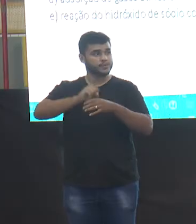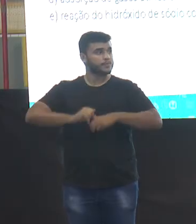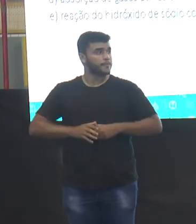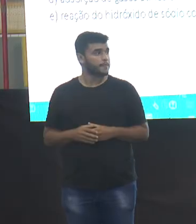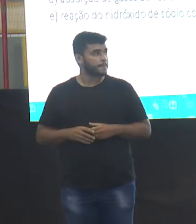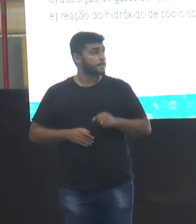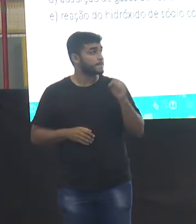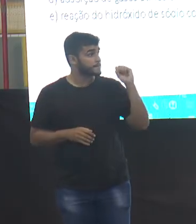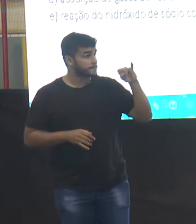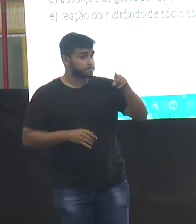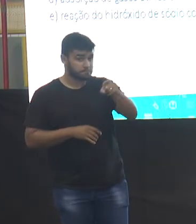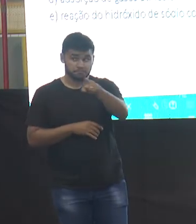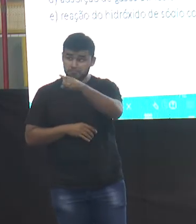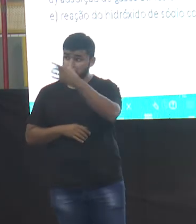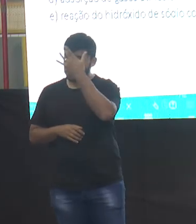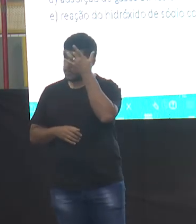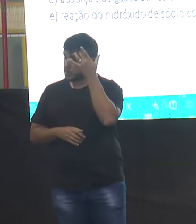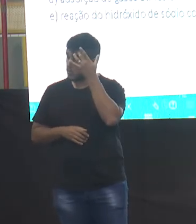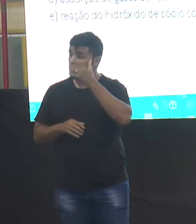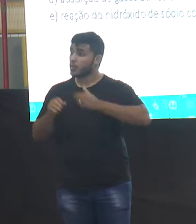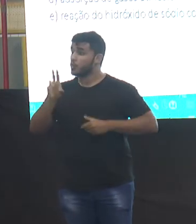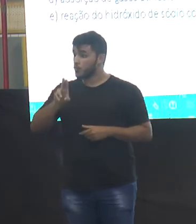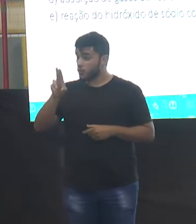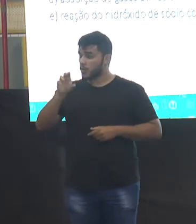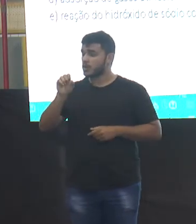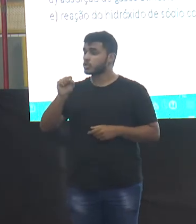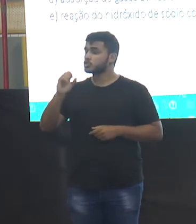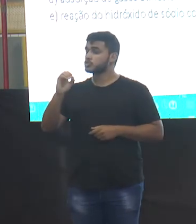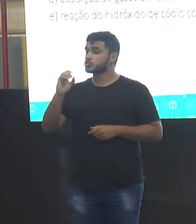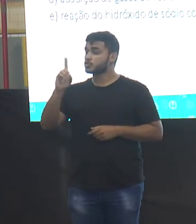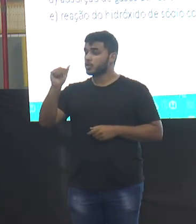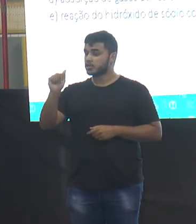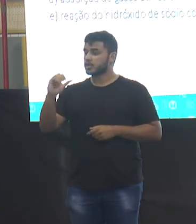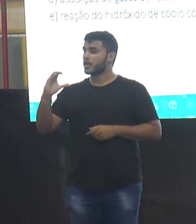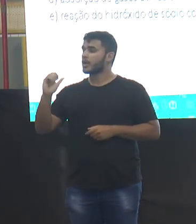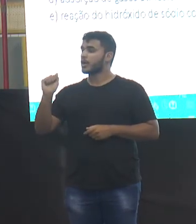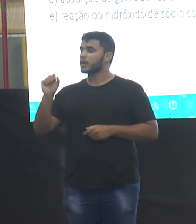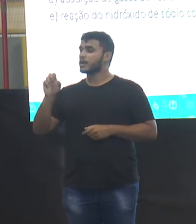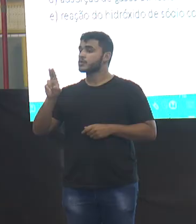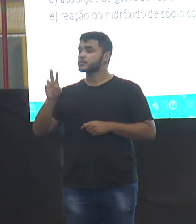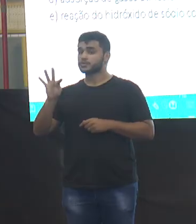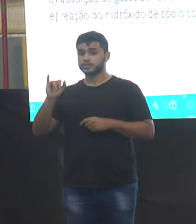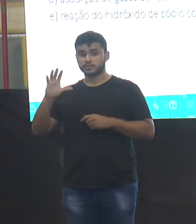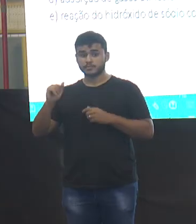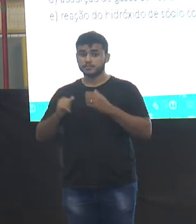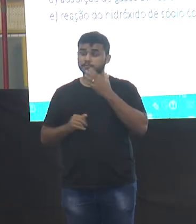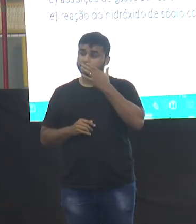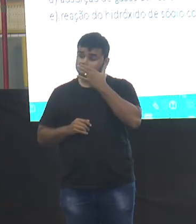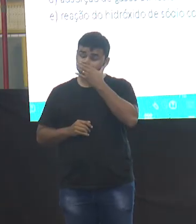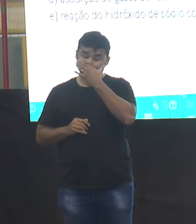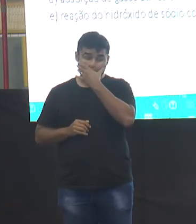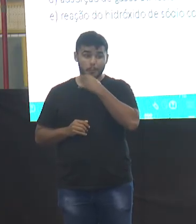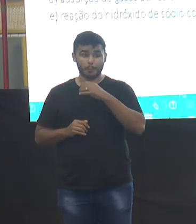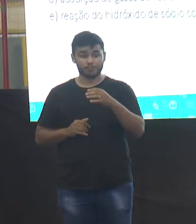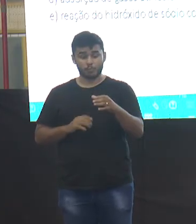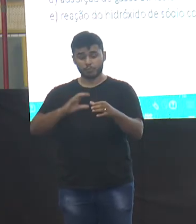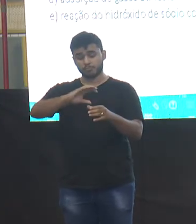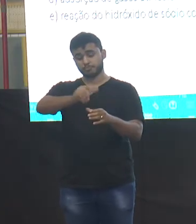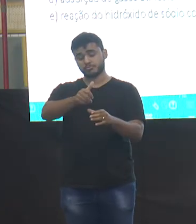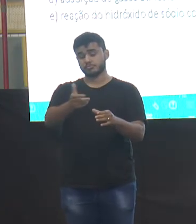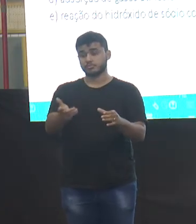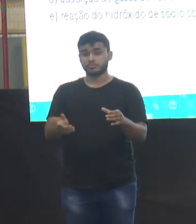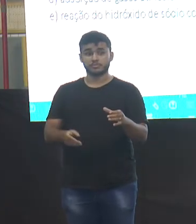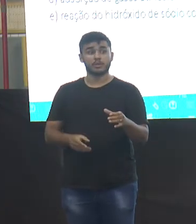quem usa na sua casa a soda cáustica para desentupir pia e deixa o recipiente aberto,